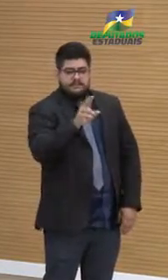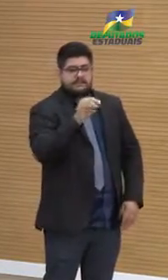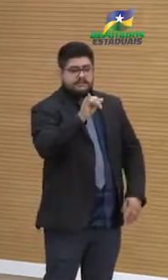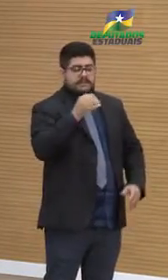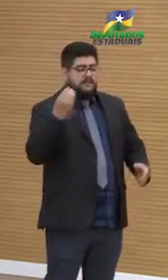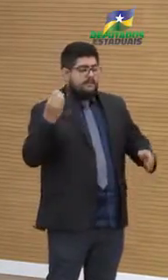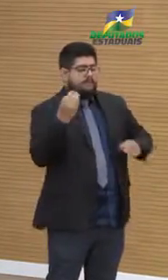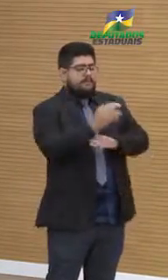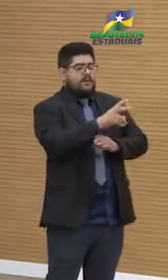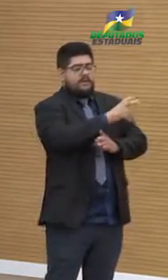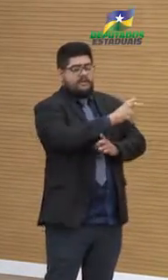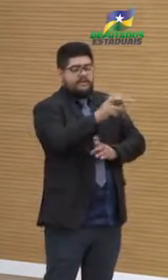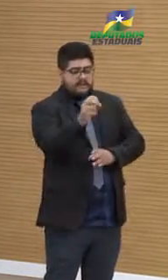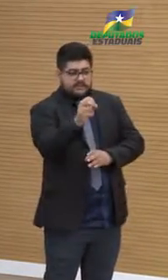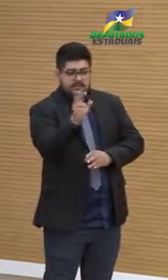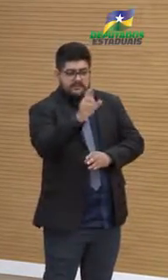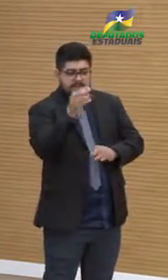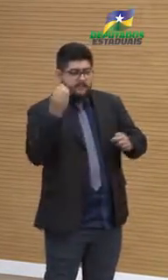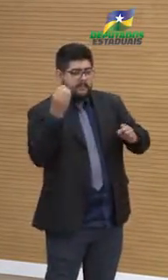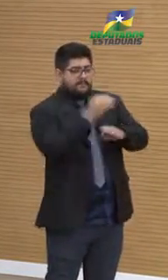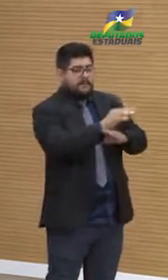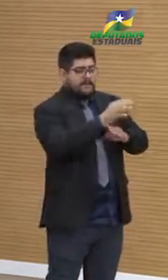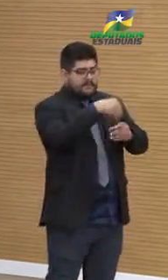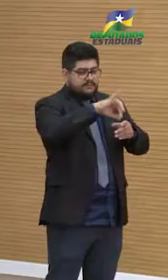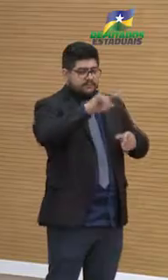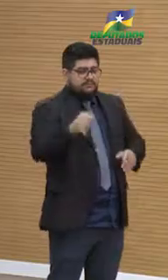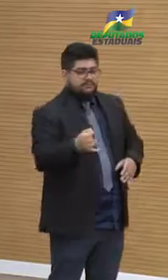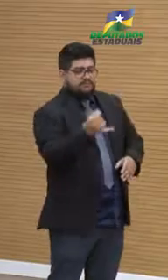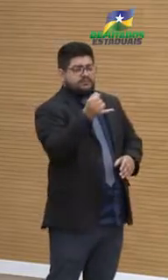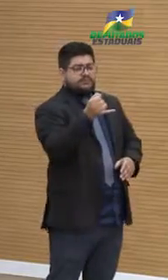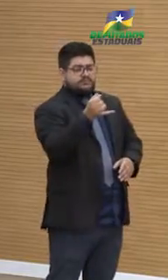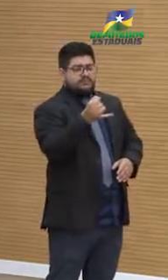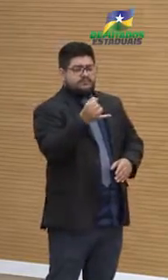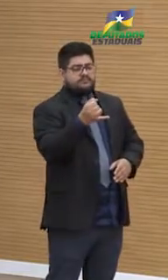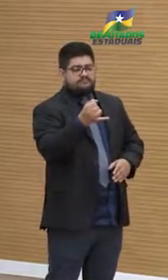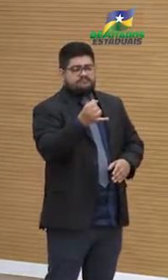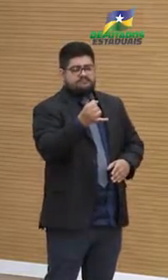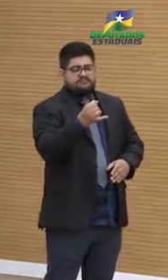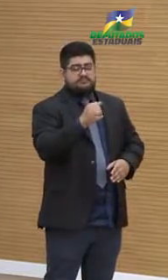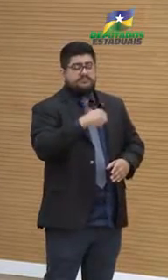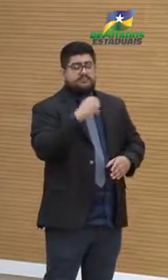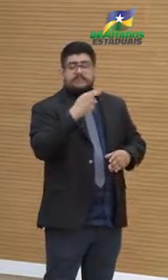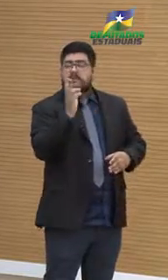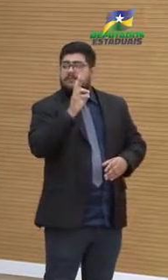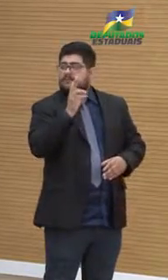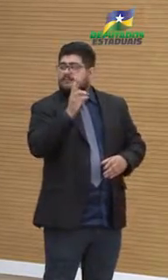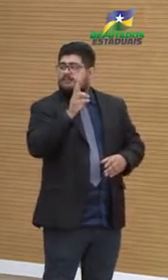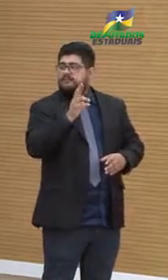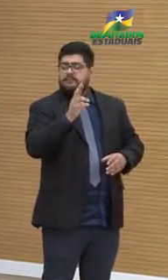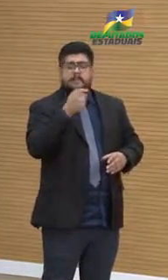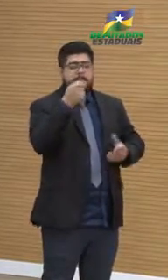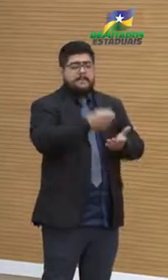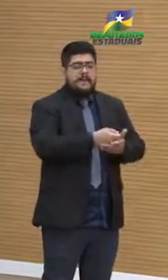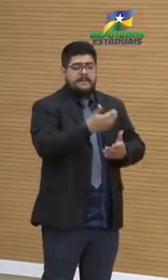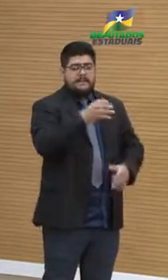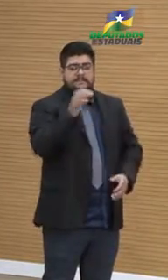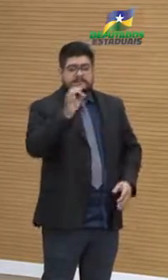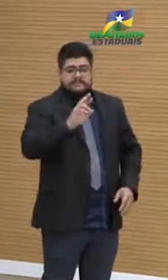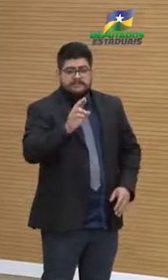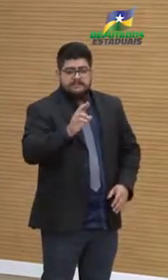coloca R$500 na instituição bancária, nos juros bancários, no cheque especial, a gente vai, sabe quanto que vai ter que pagar após 10 anos? Mais